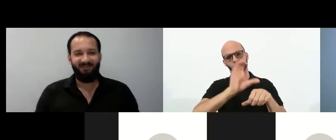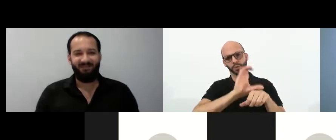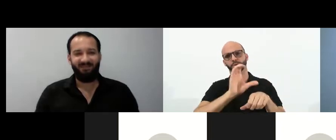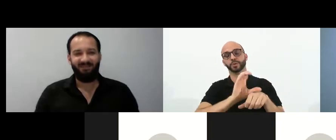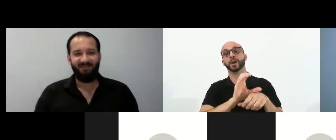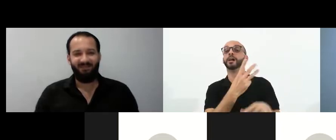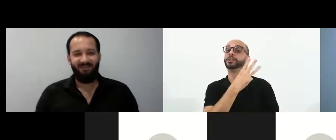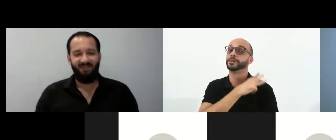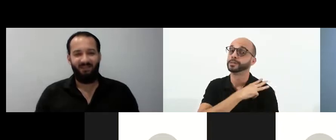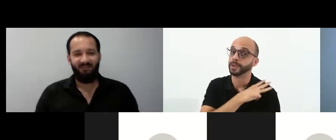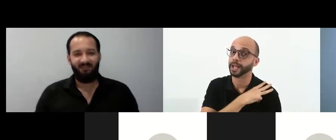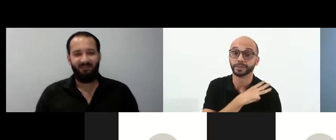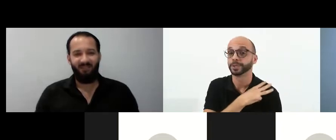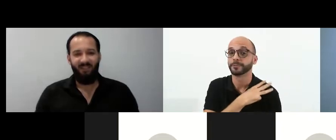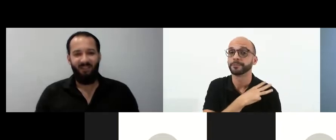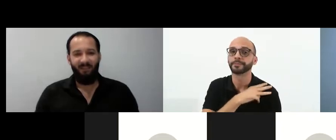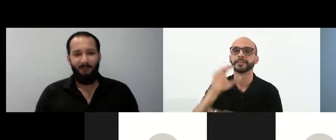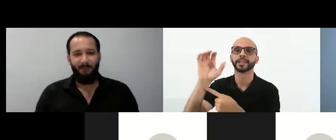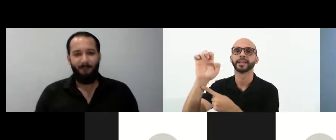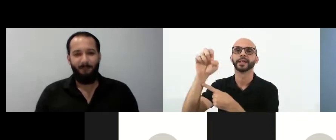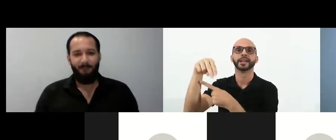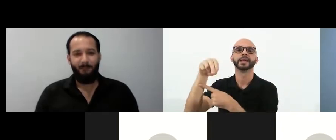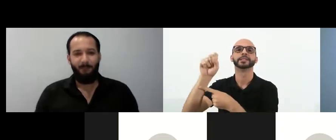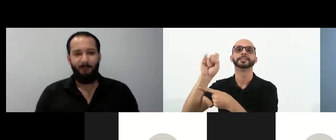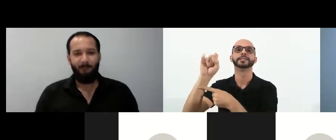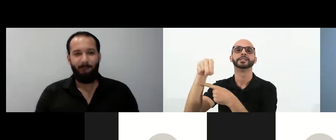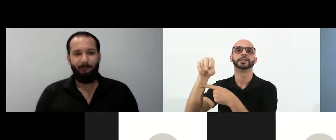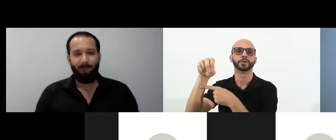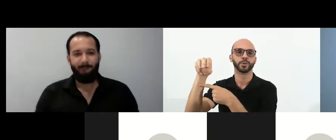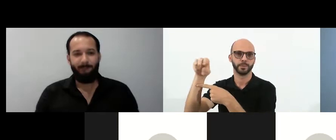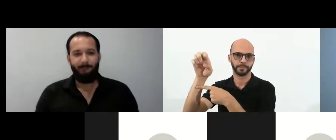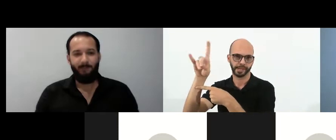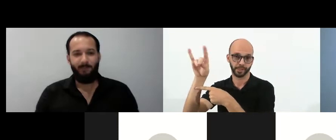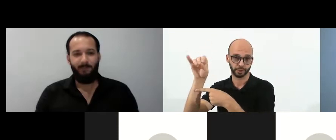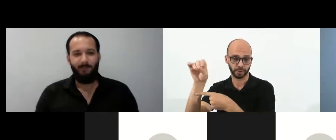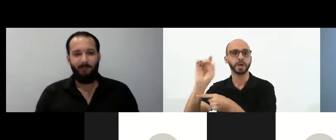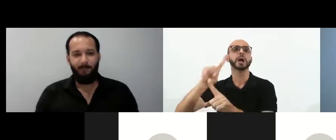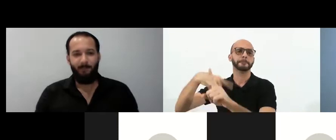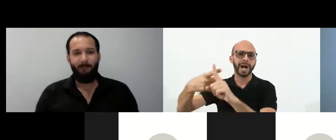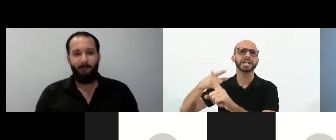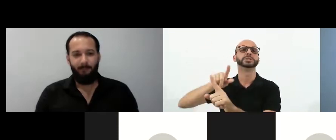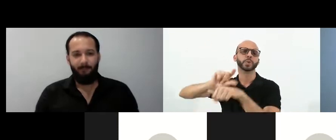da televisão para poder assistir. Era um curso para as pessoas que estavam fazendo ensino médio